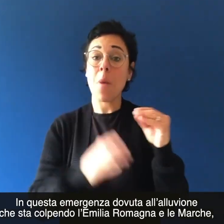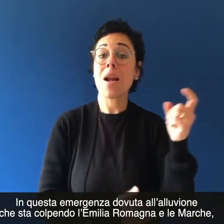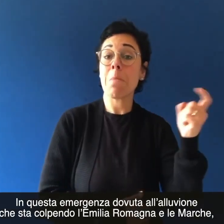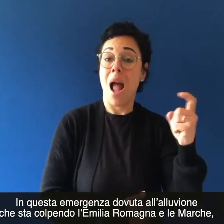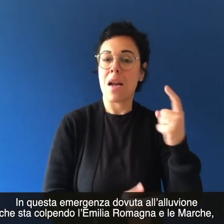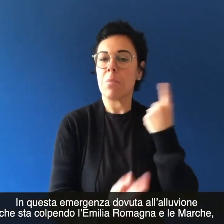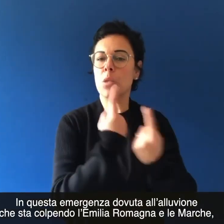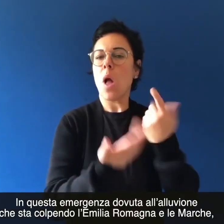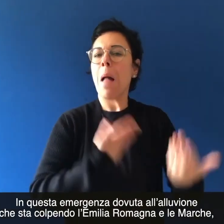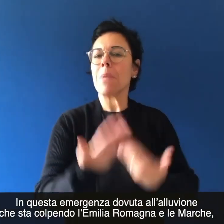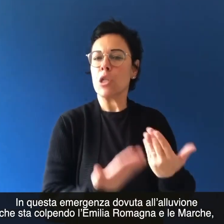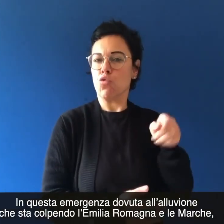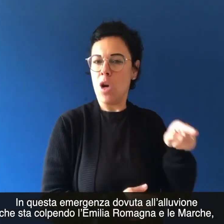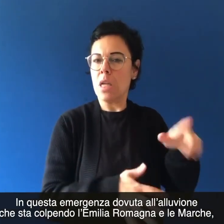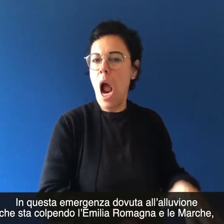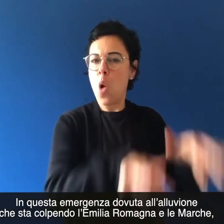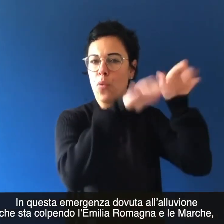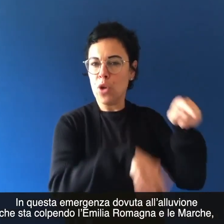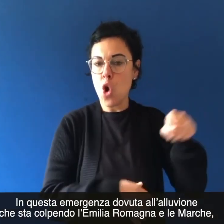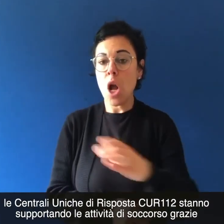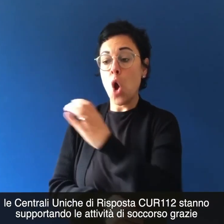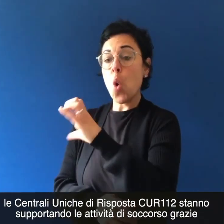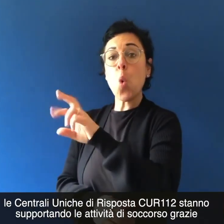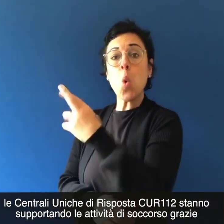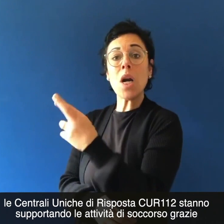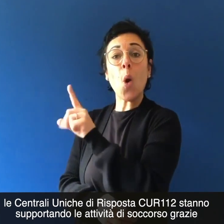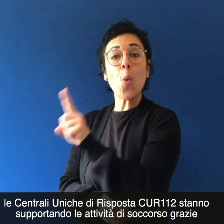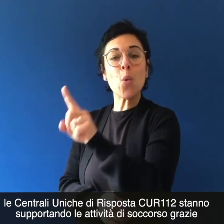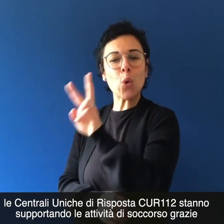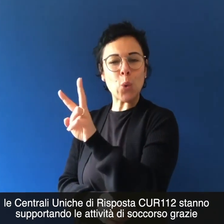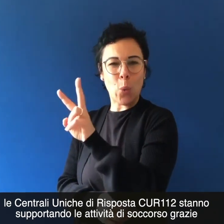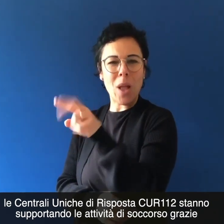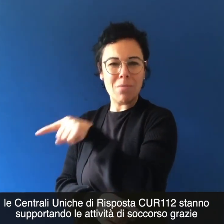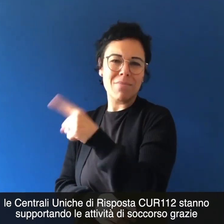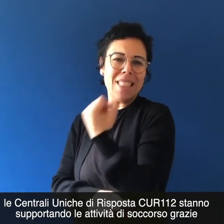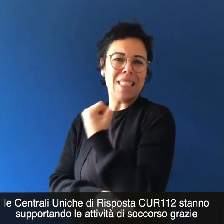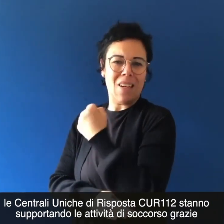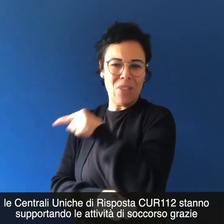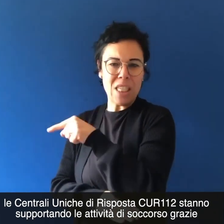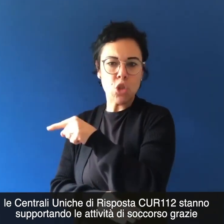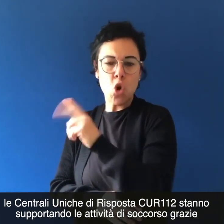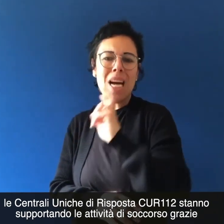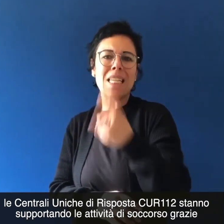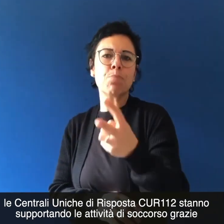In questa emergenza dovuta all'alluvione che sta colpendo l'Emilia Romagna e le Marche, le centrali uniche di